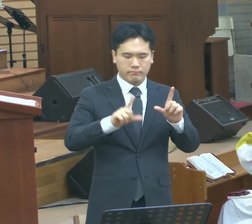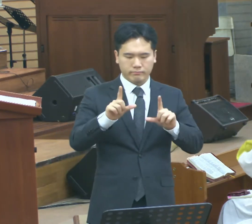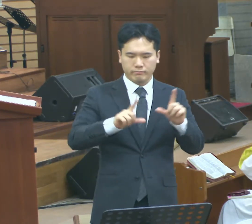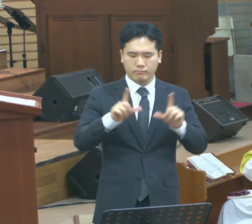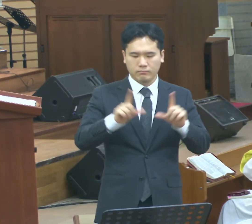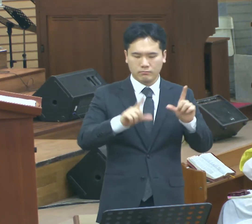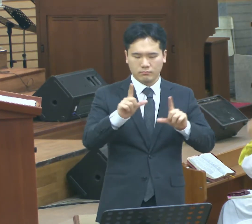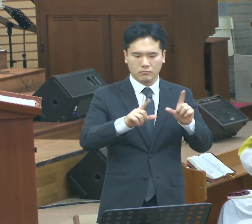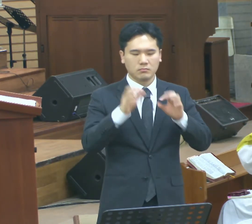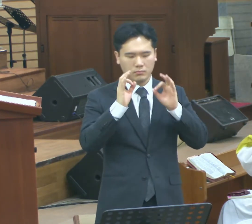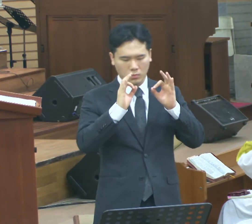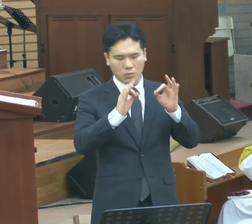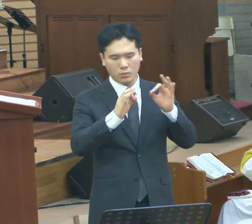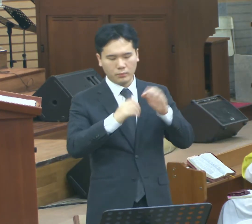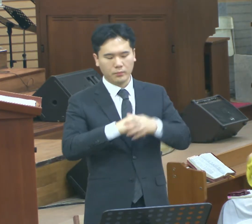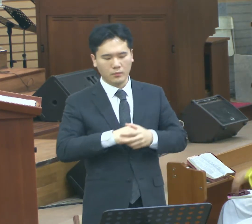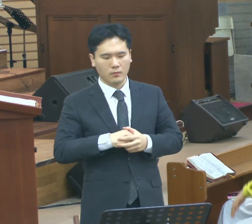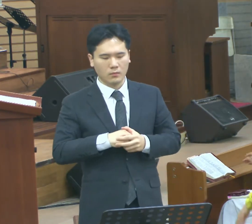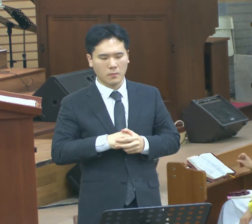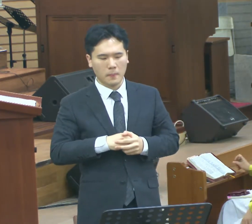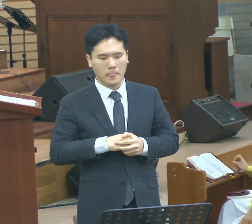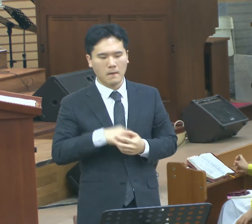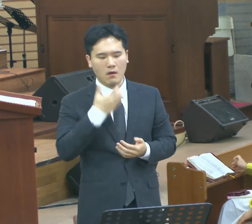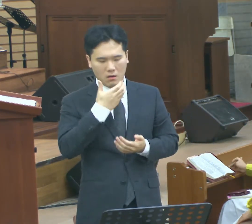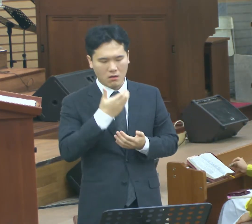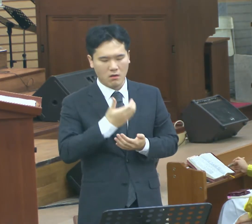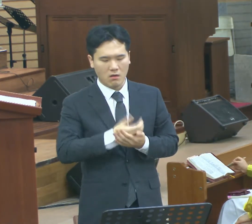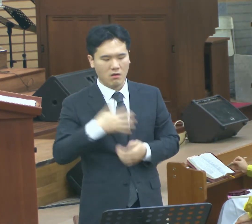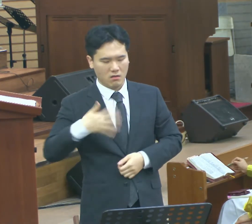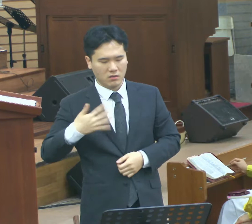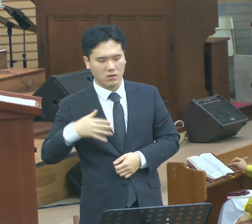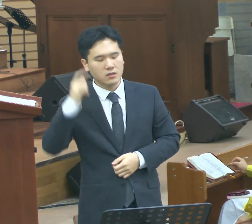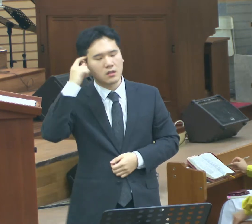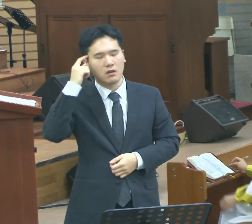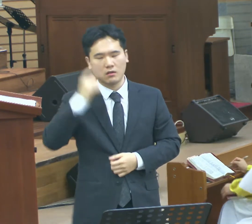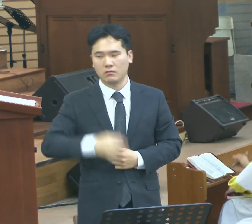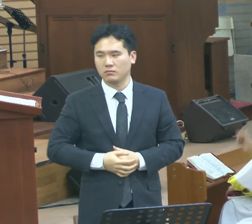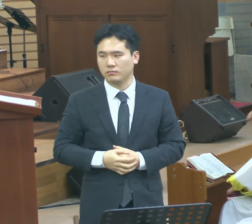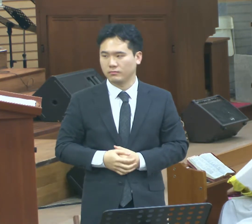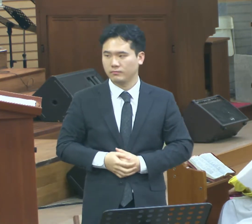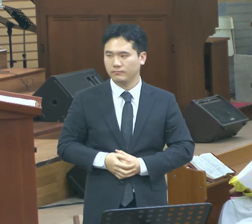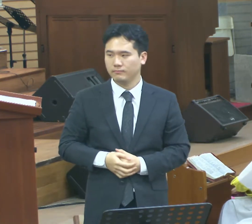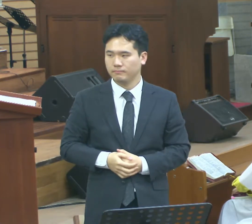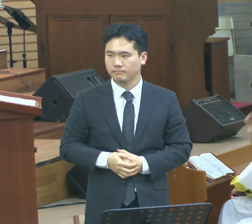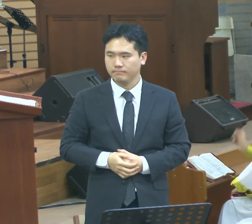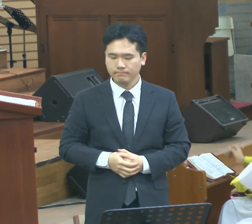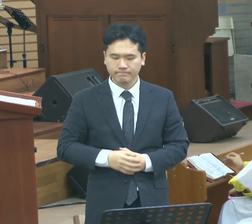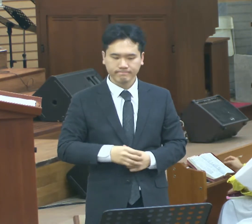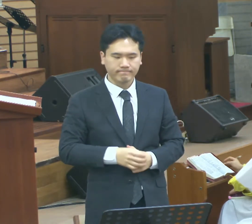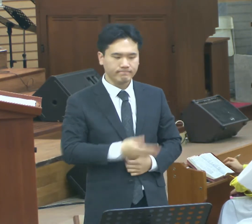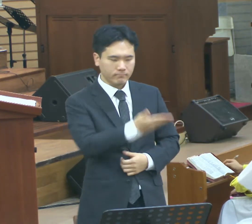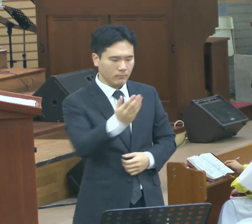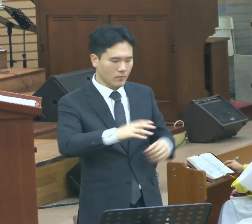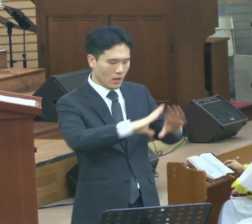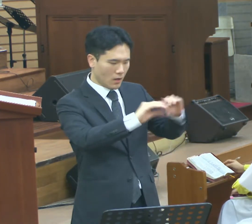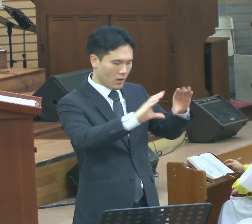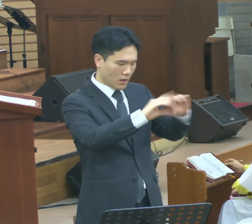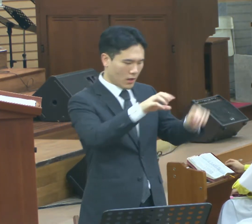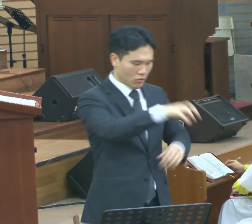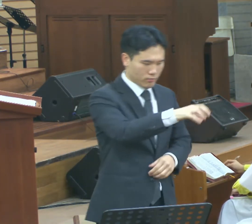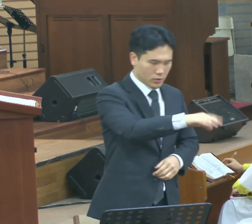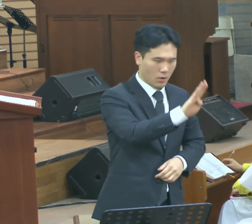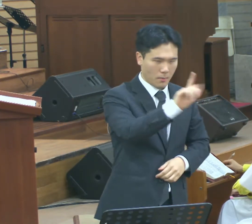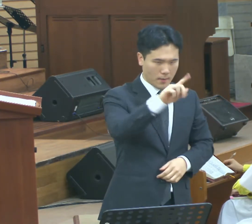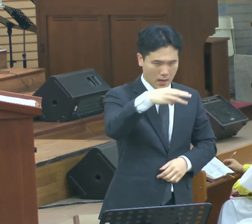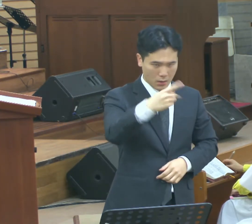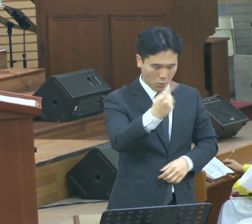좀 의문이었어요. 근데 여러분 아시는 대로 애굽에 바로가 막 안 보낸다 그러니까 10가지